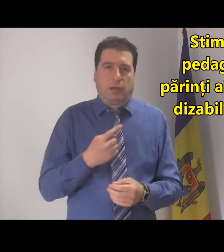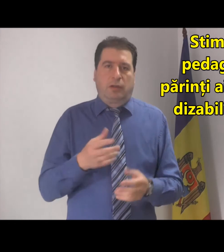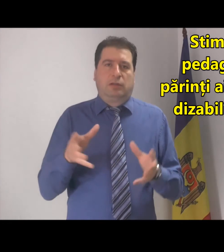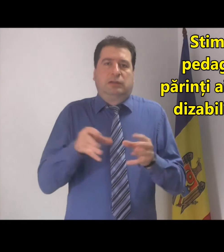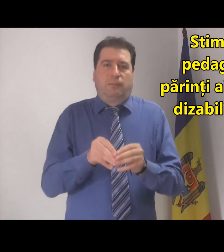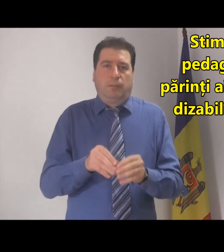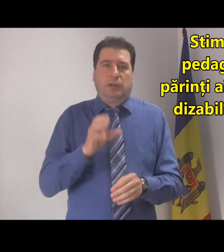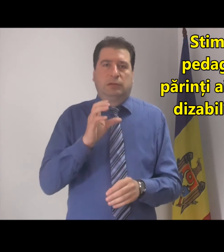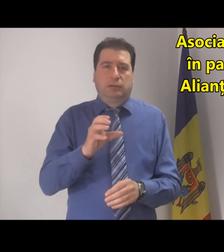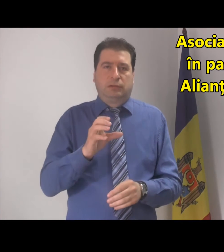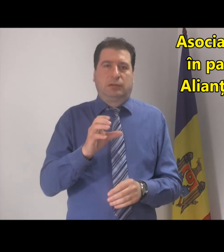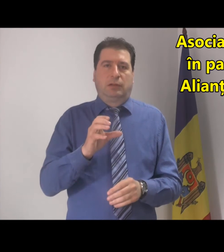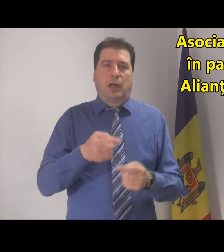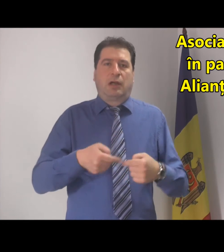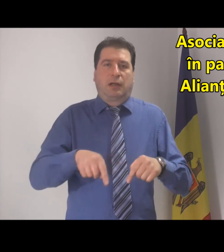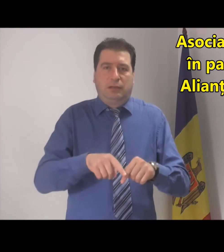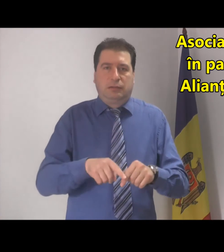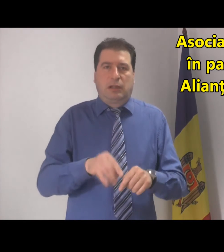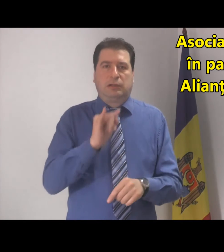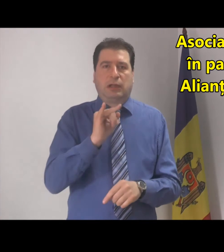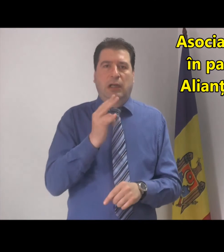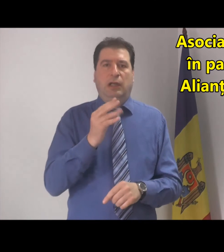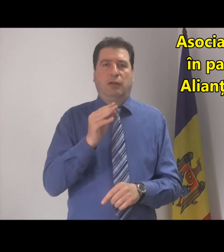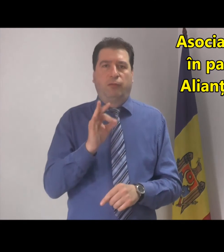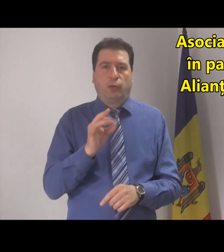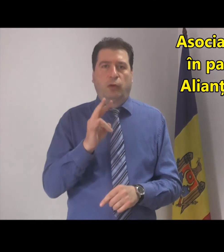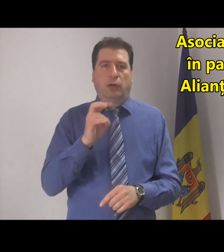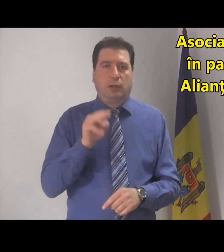obsoluchete, samestnăță, organizație, info, nea,